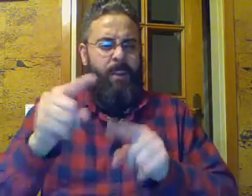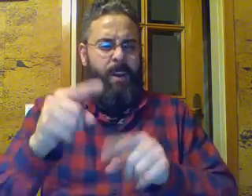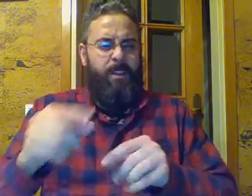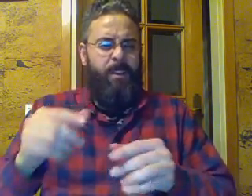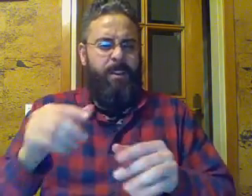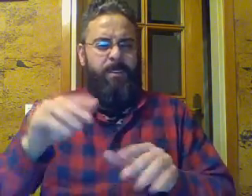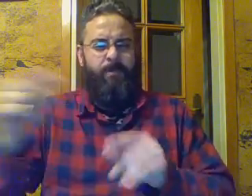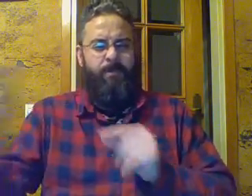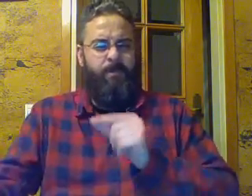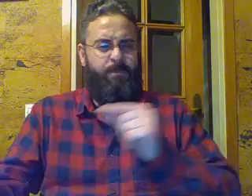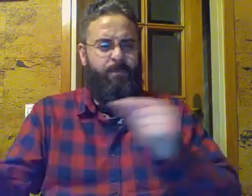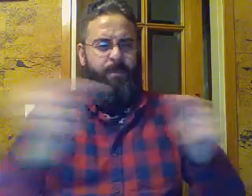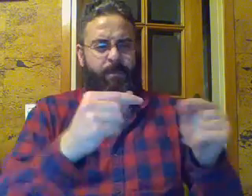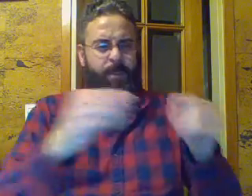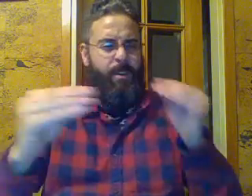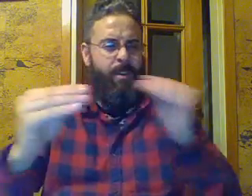Perte.